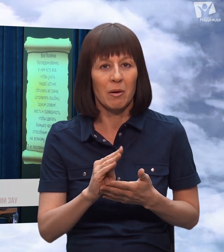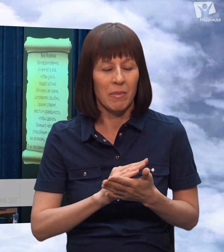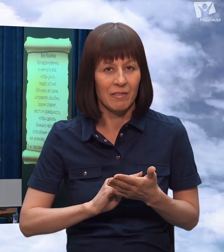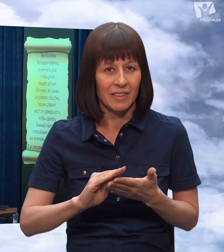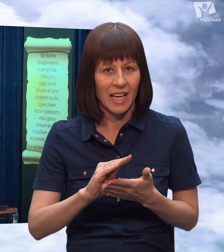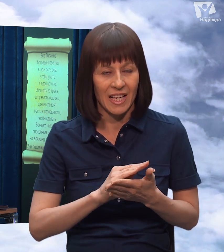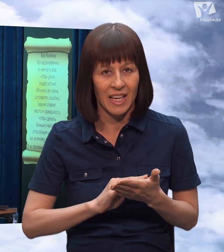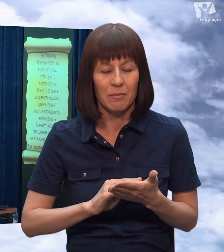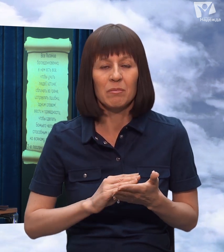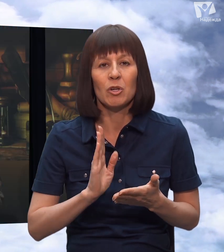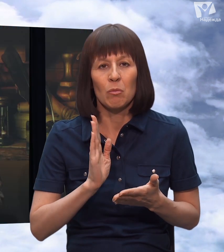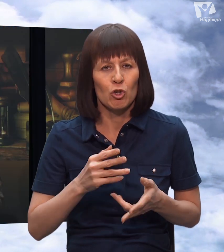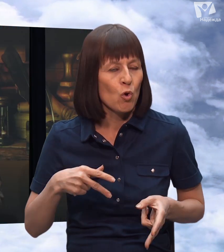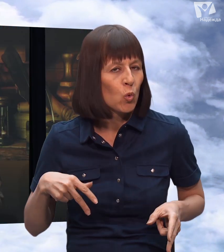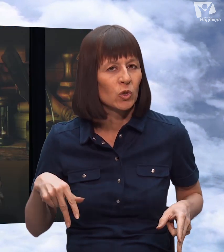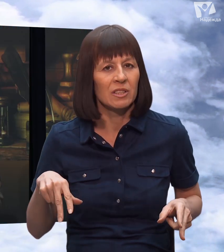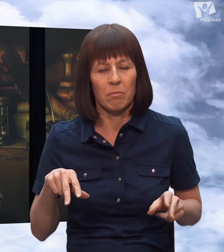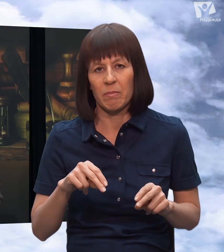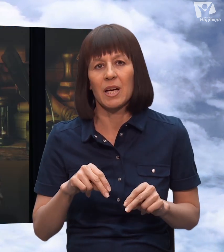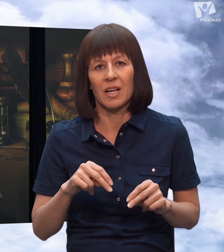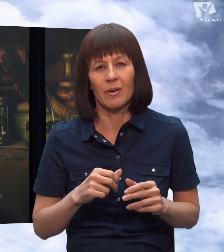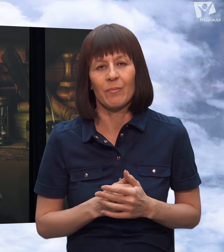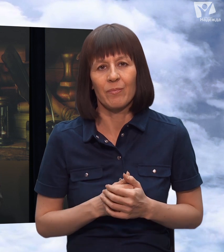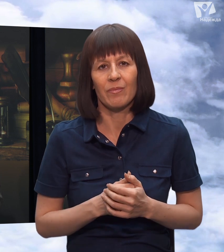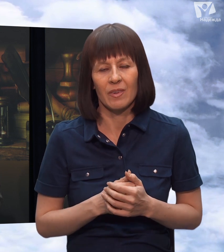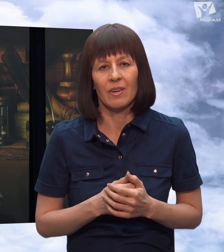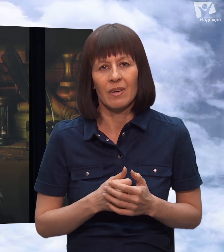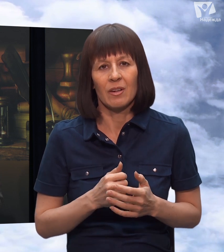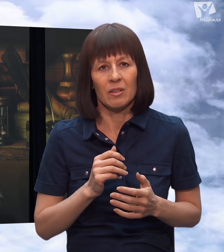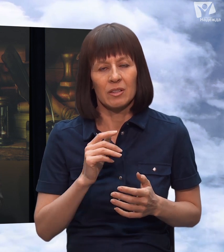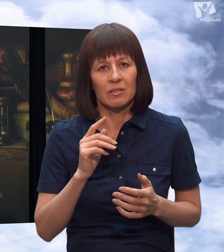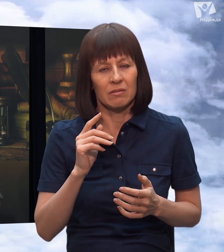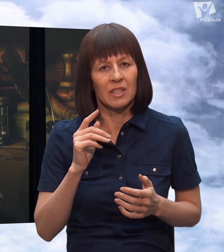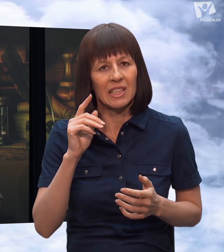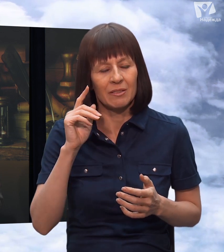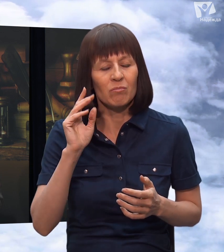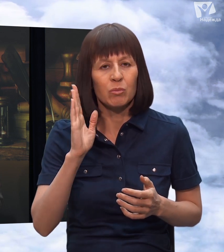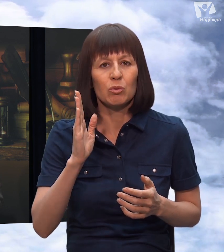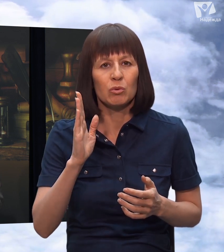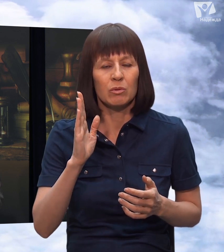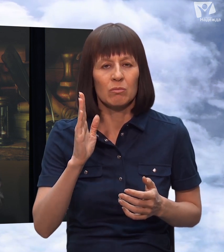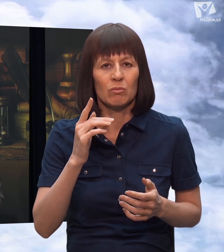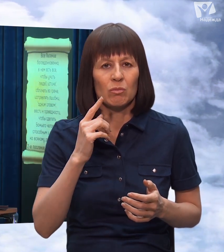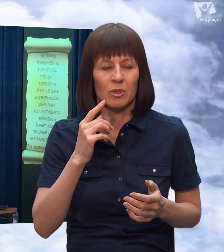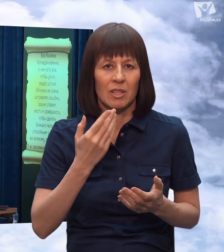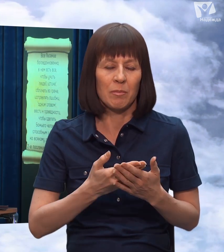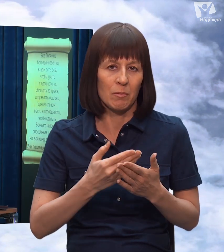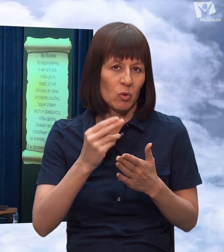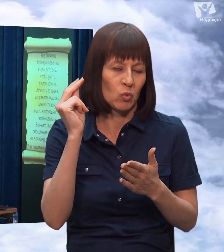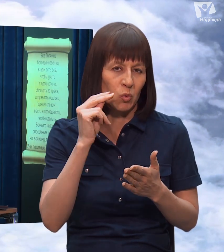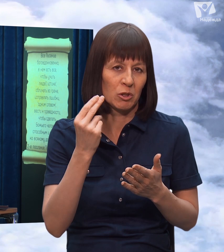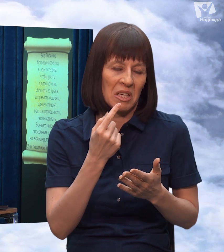в усвоении знаний там и так далее вот здесь книга второзаконие